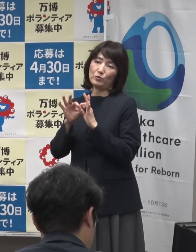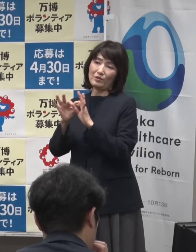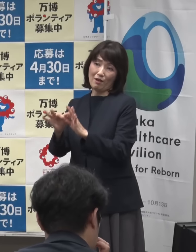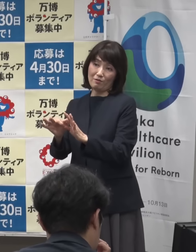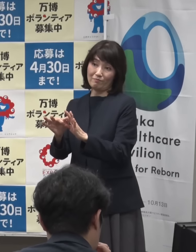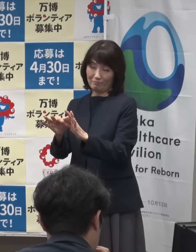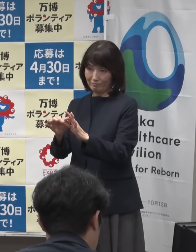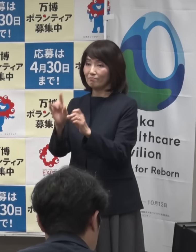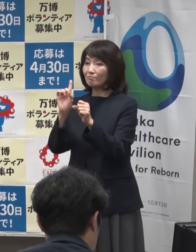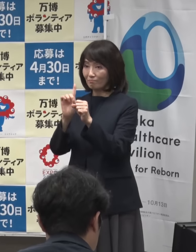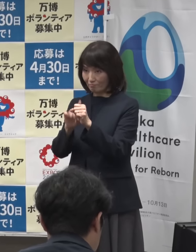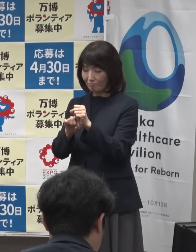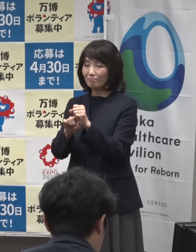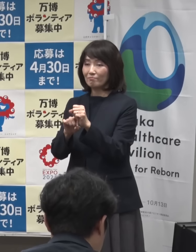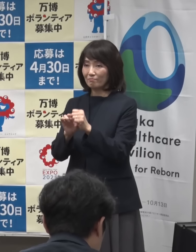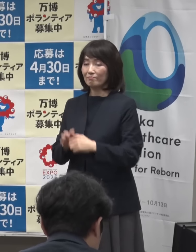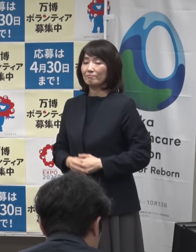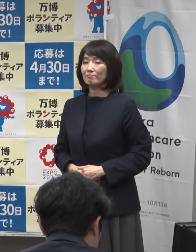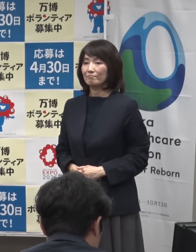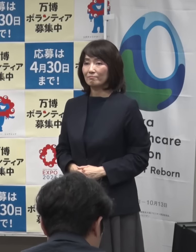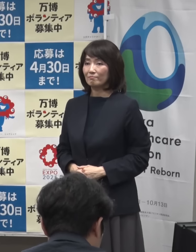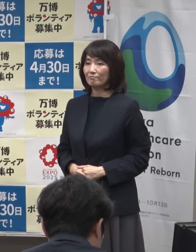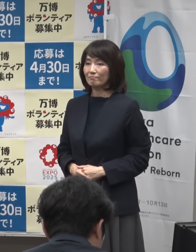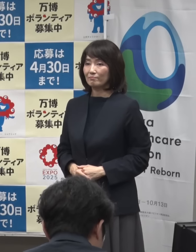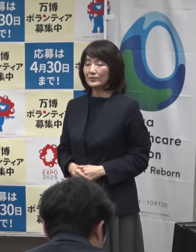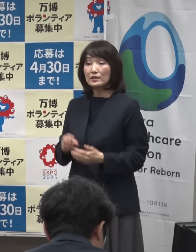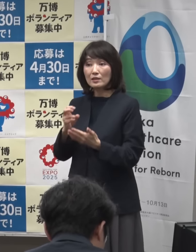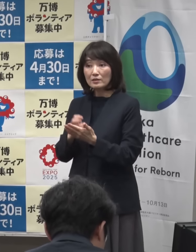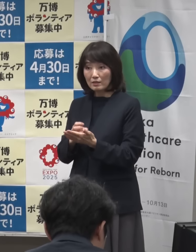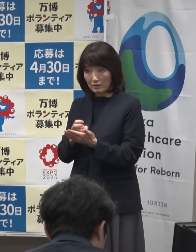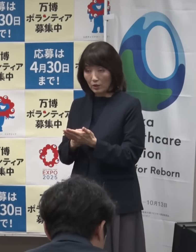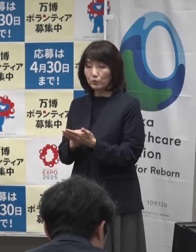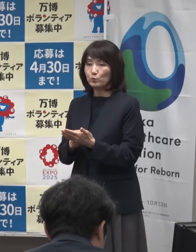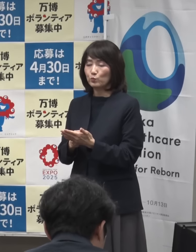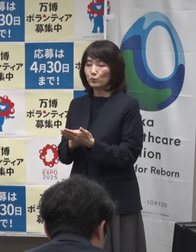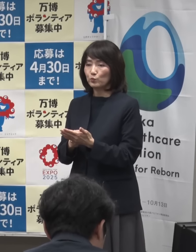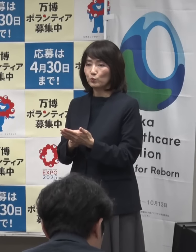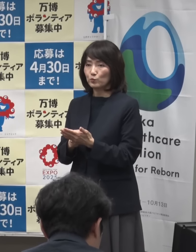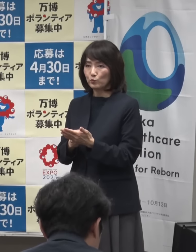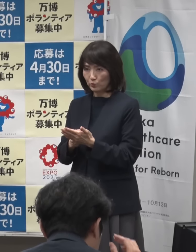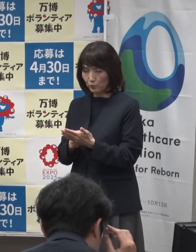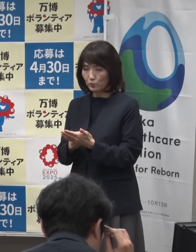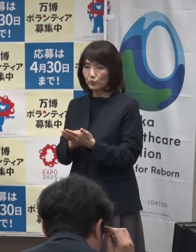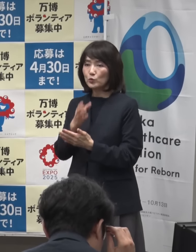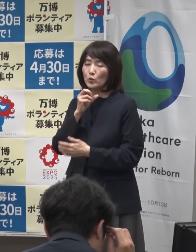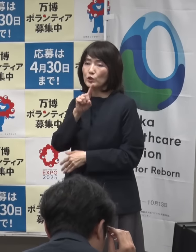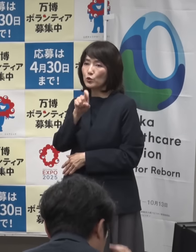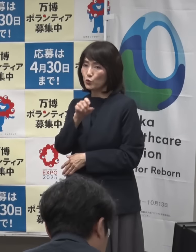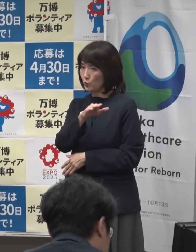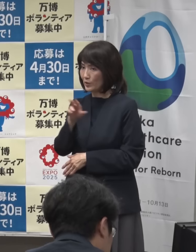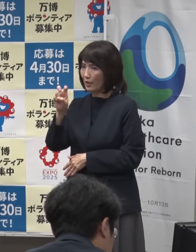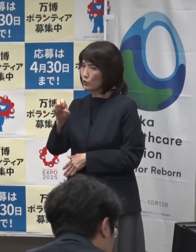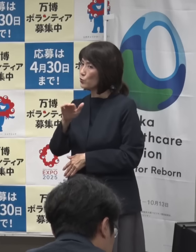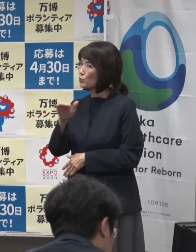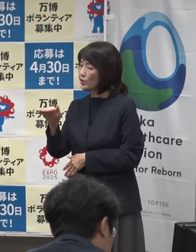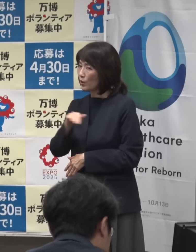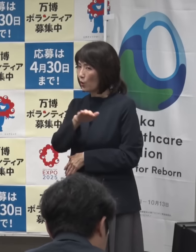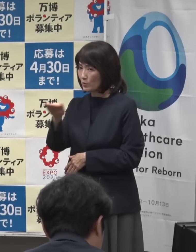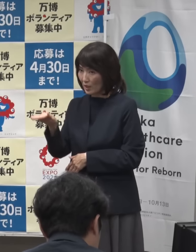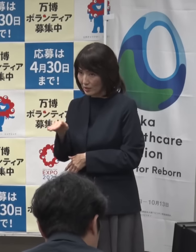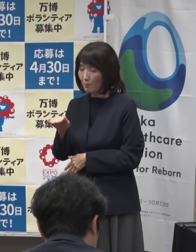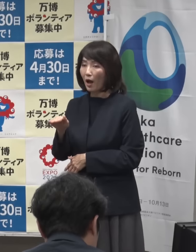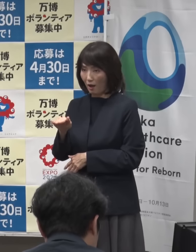こうということを基本にしていますので、ぜひ本当に10代20代若い方、またこの関心をお持